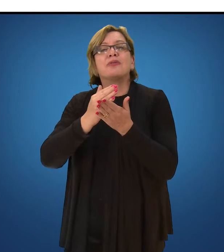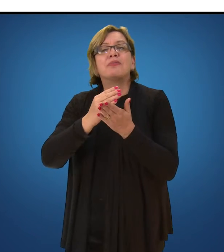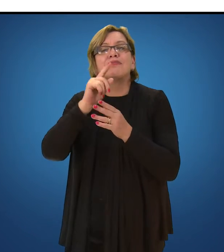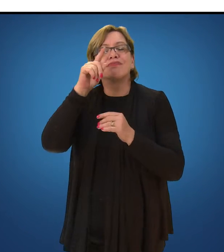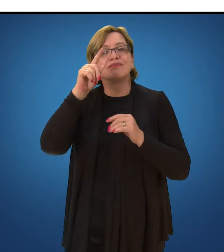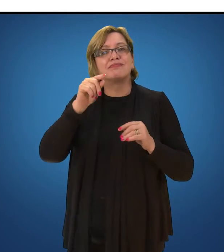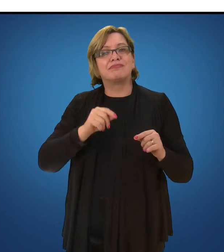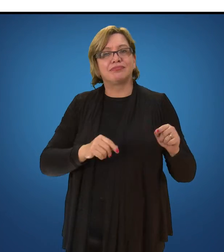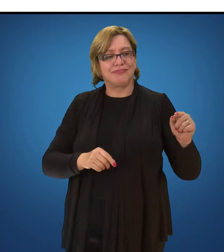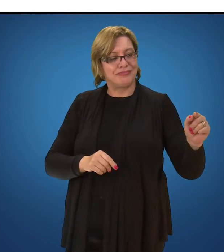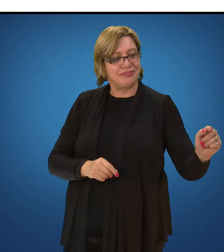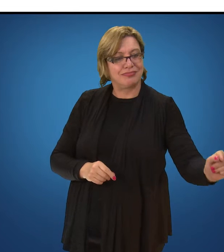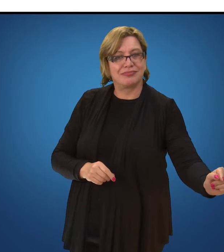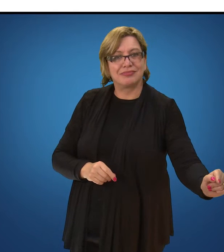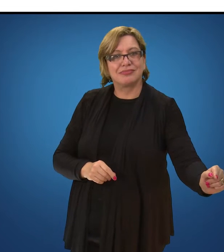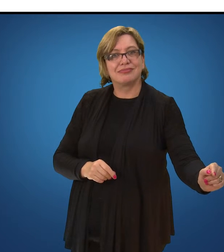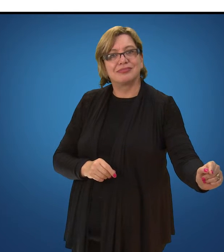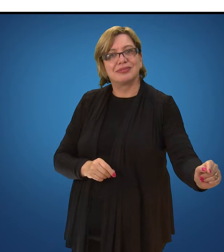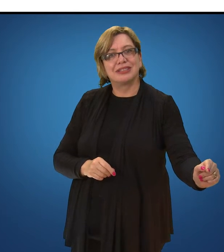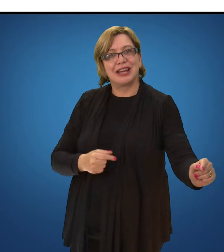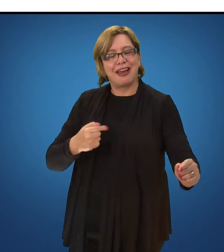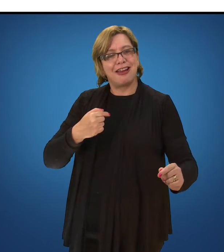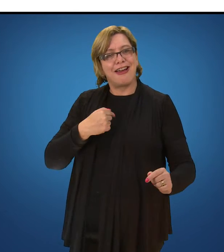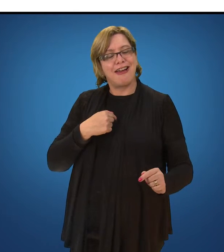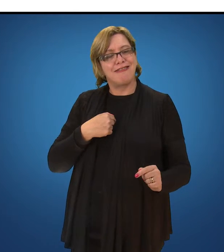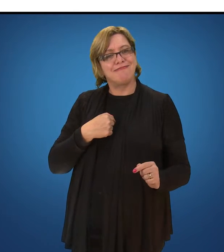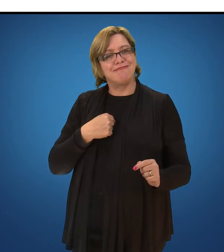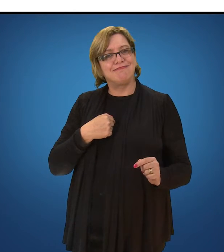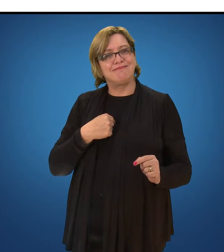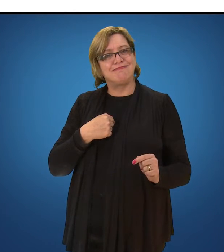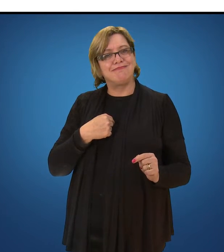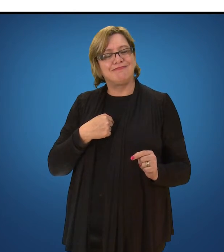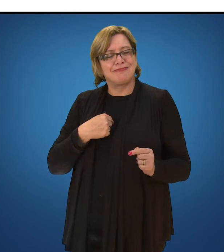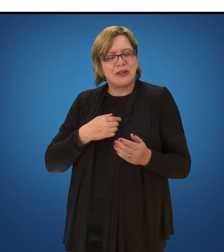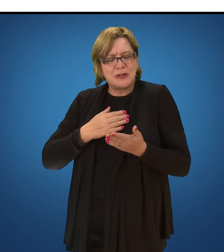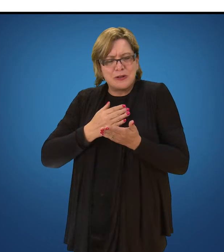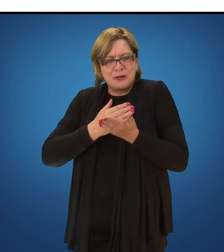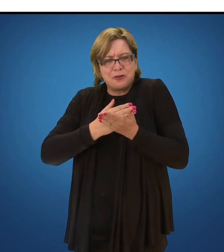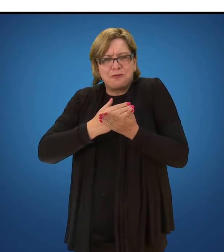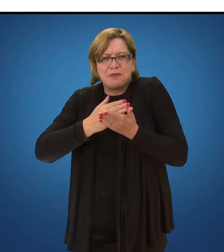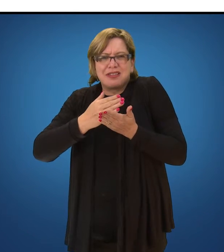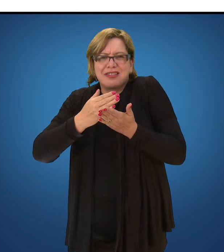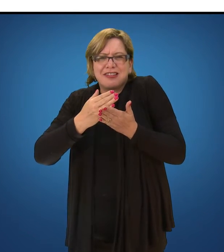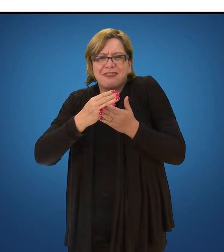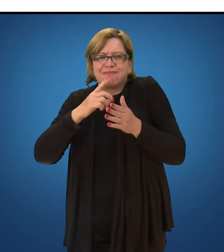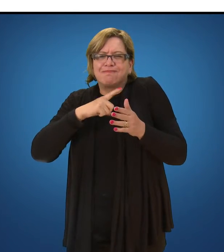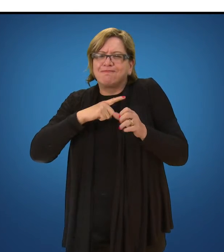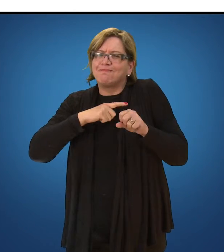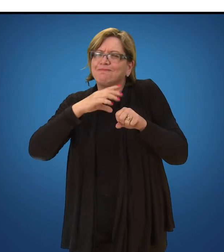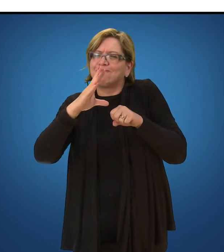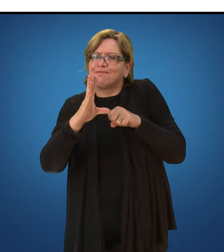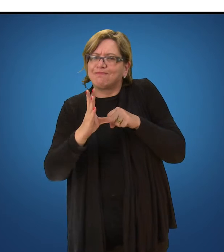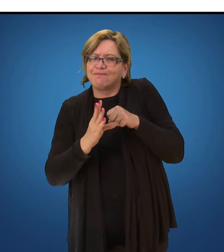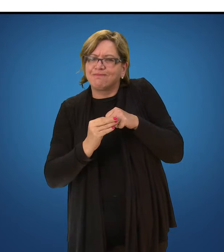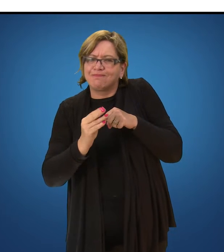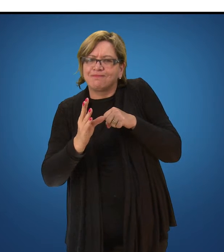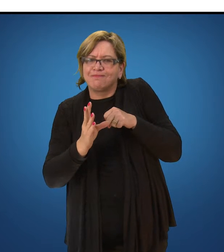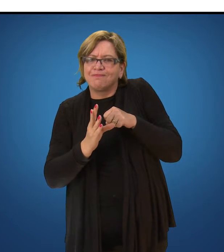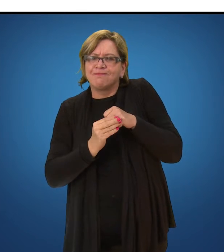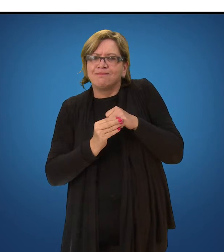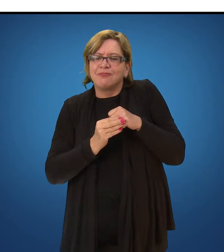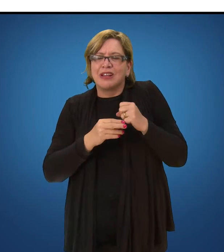o começo é, obviamente, você entrando no mundo do conhecimento,